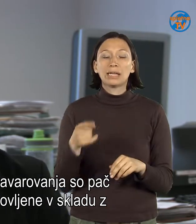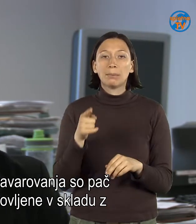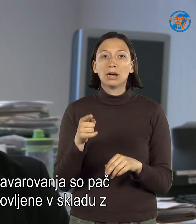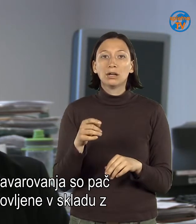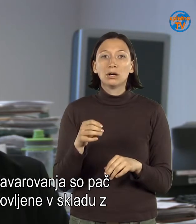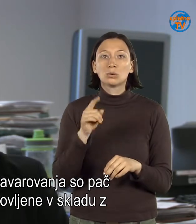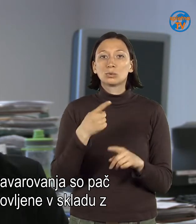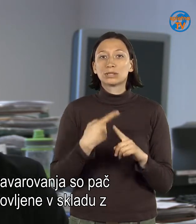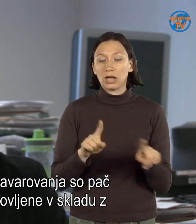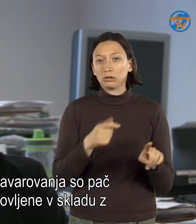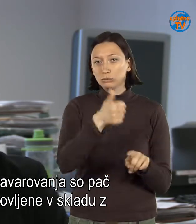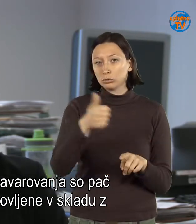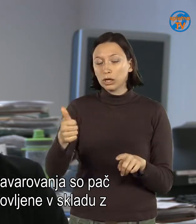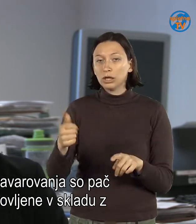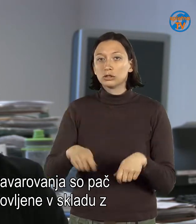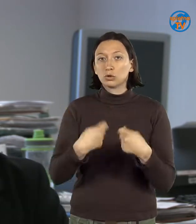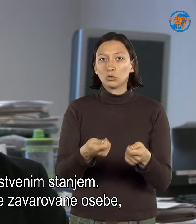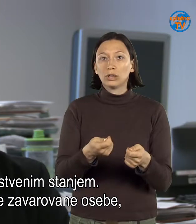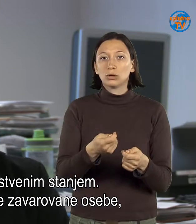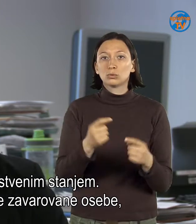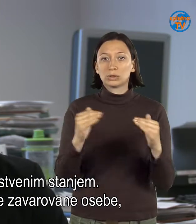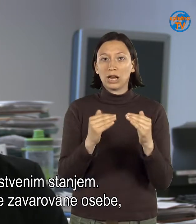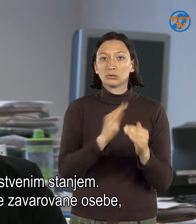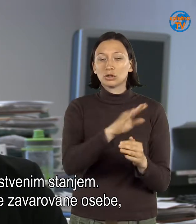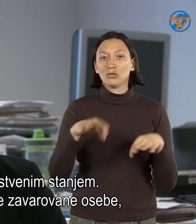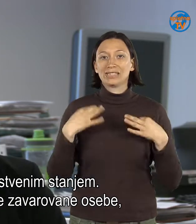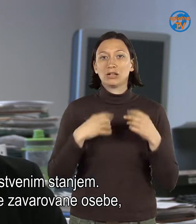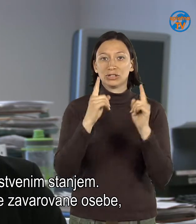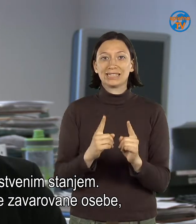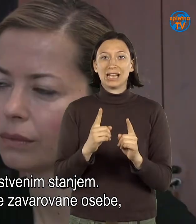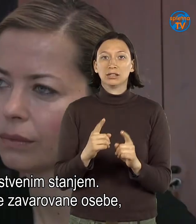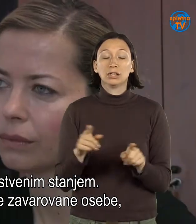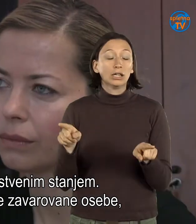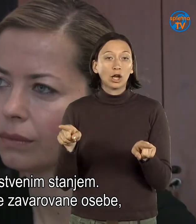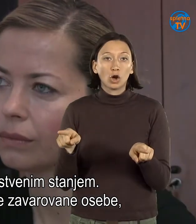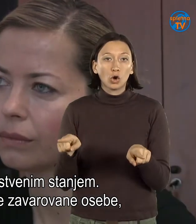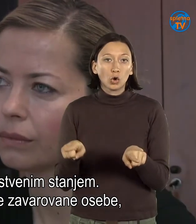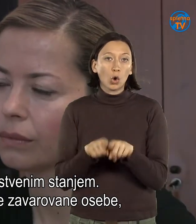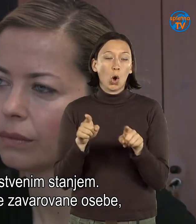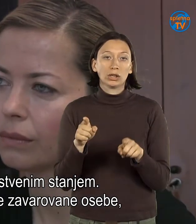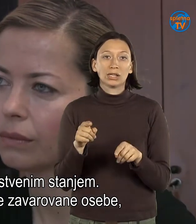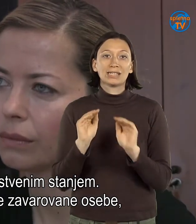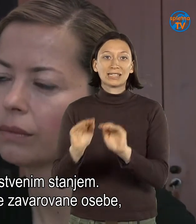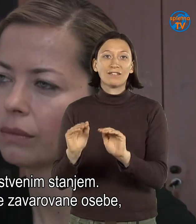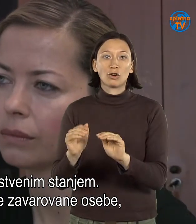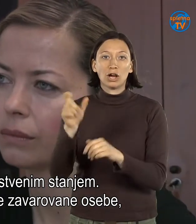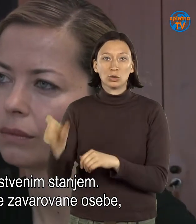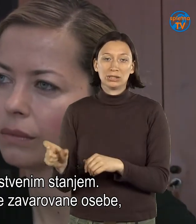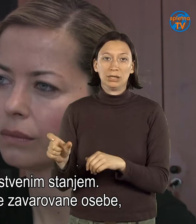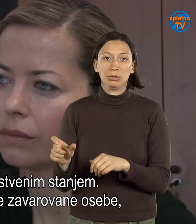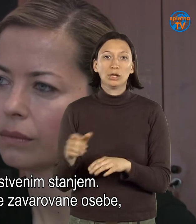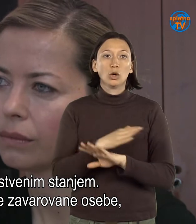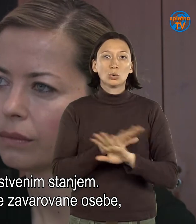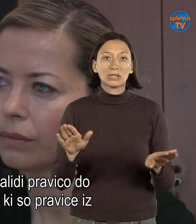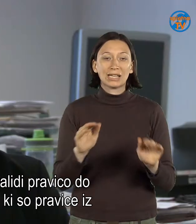je pa vsakomur zagotovljena v skladu z njegovim zdravstvenim stanjem. Ravno tako kot zavarovane